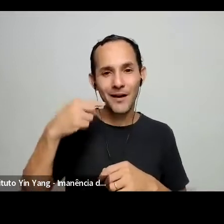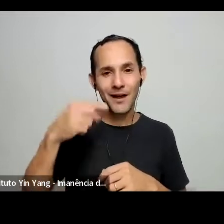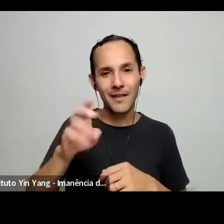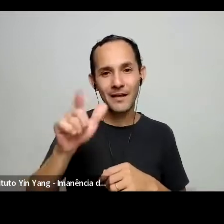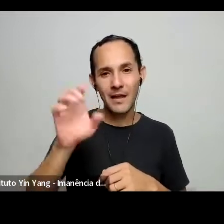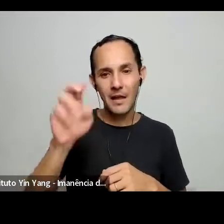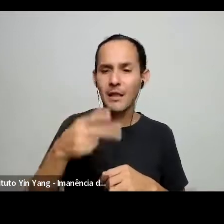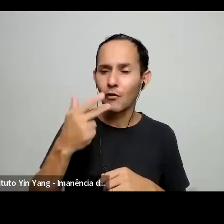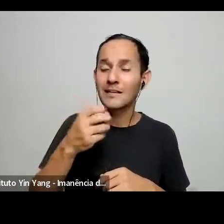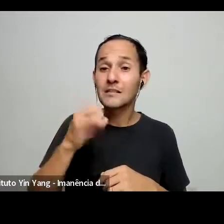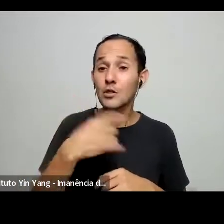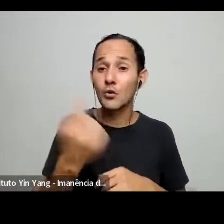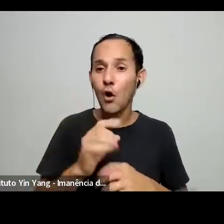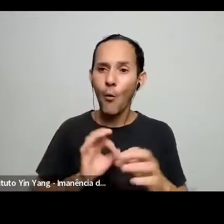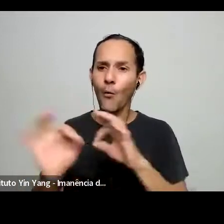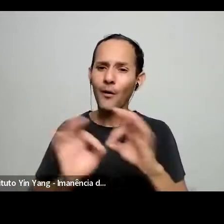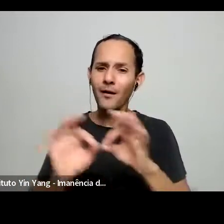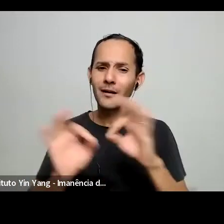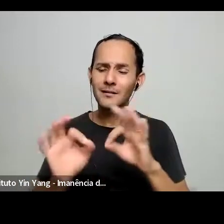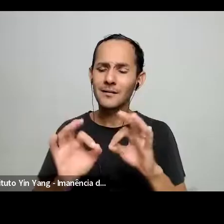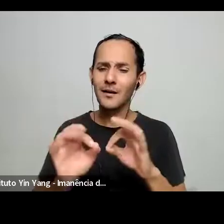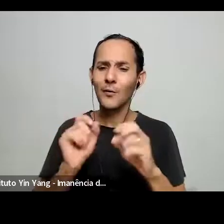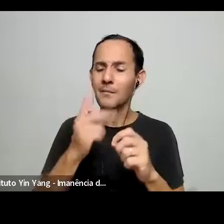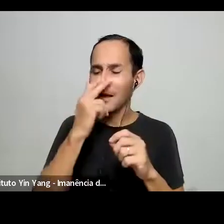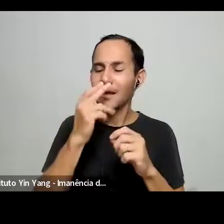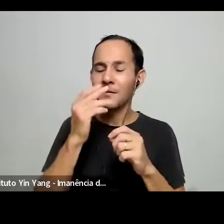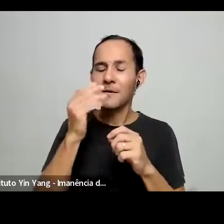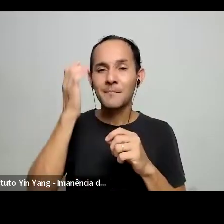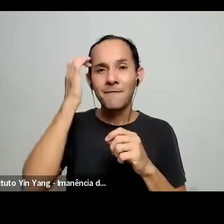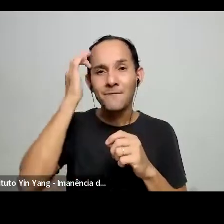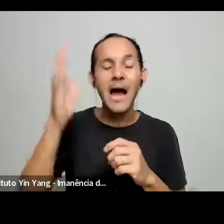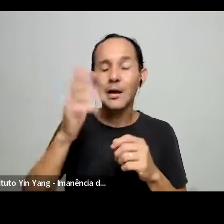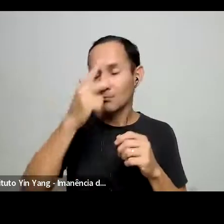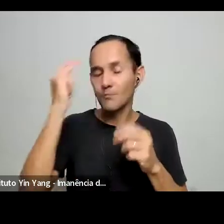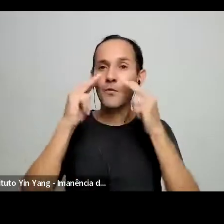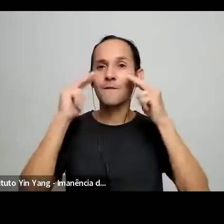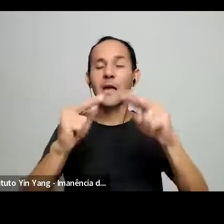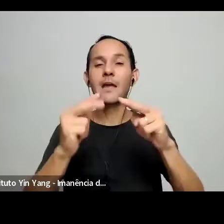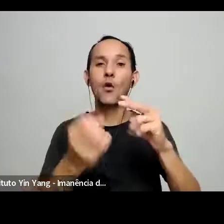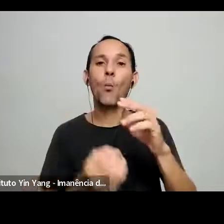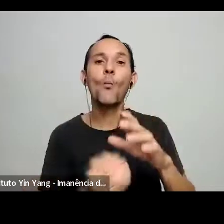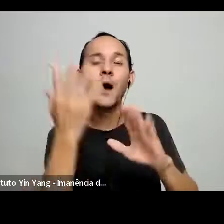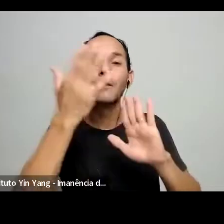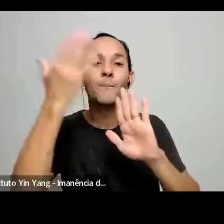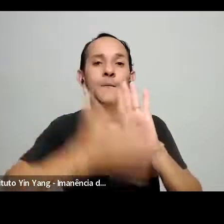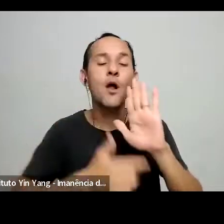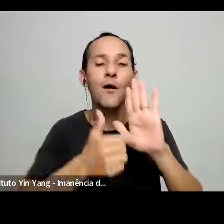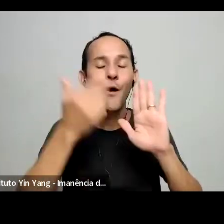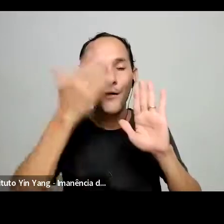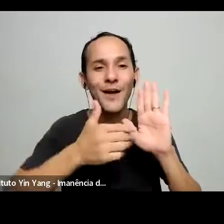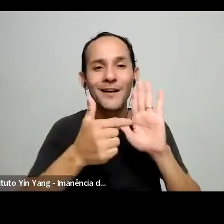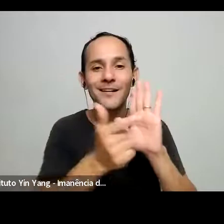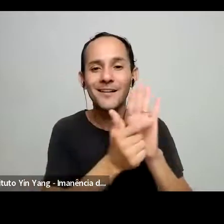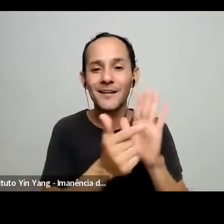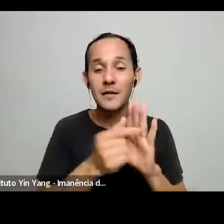gente organizasse de uma forma a tornar mais visível para as pessoas os números? Se a gente tivesse, montasse um